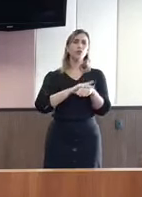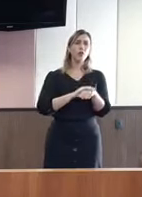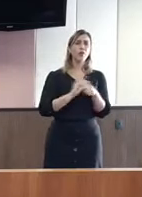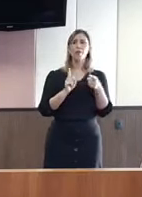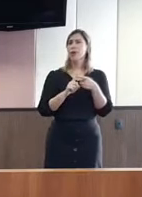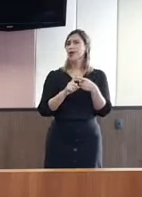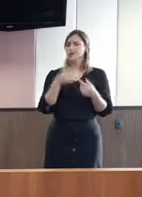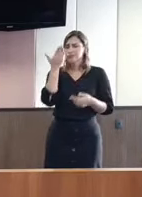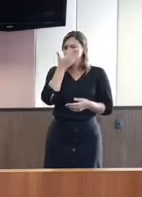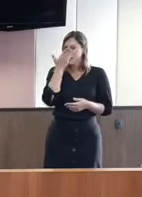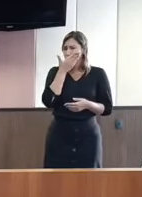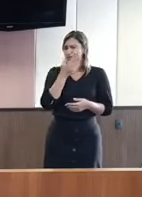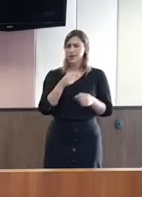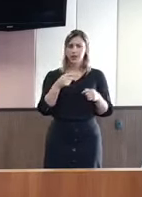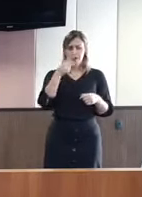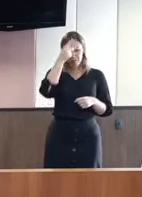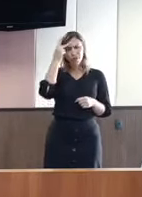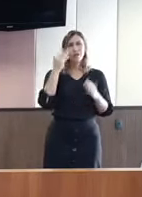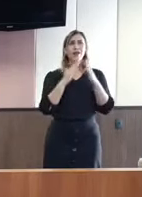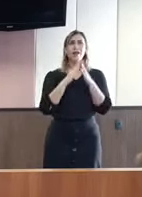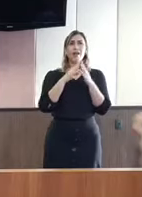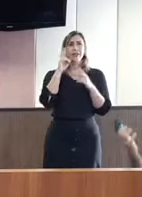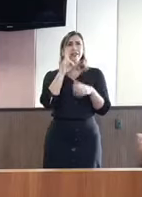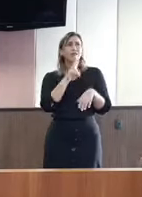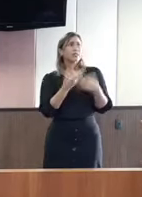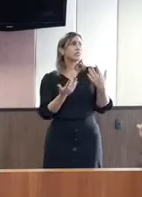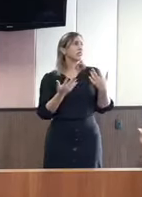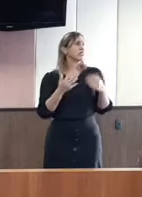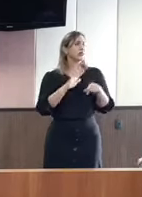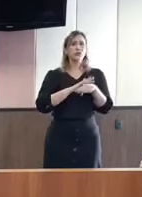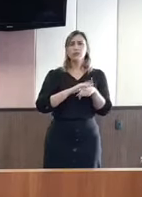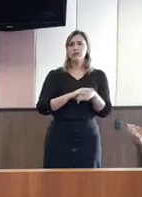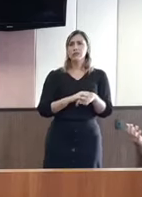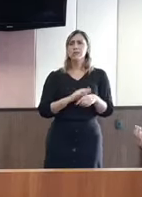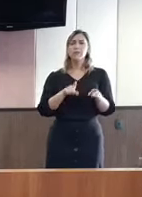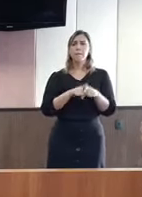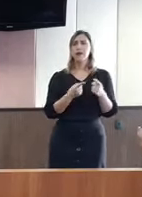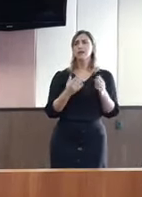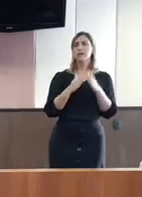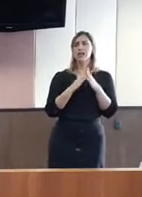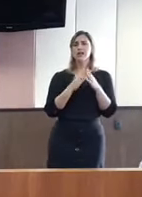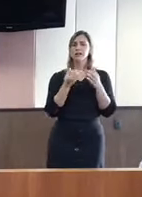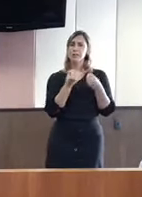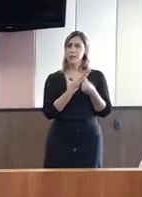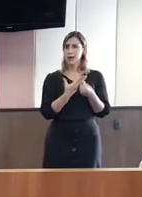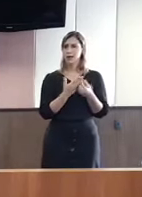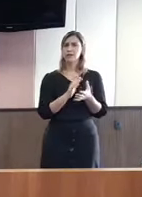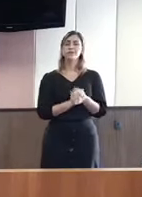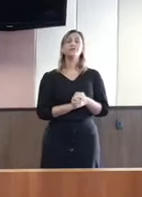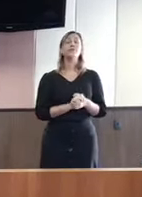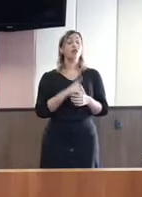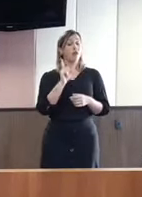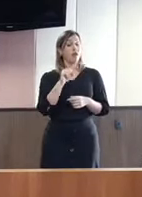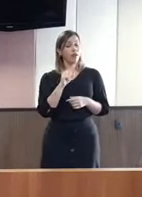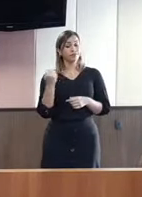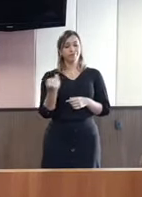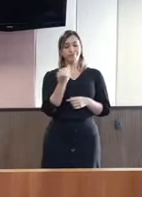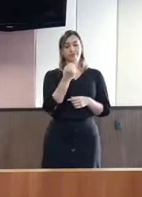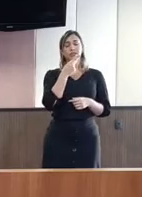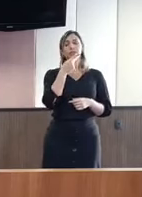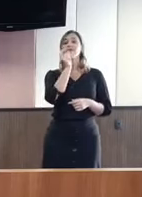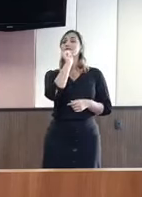meio invisível. As pessoas estão em casa olhando um cenário, todo mundo complicando, mas eu estou em casa, eu estou bem, não tem nada. O fato é que a